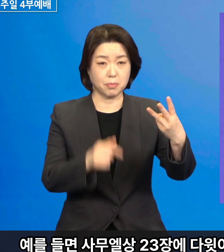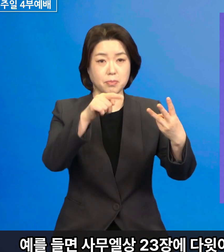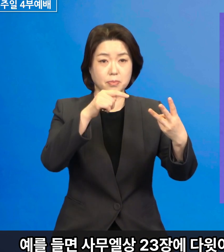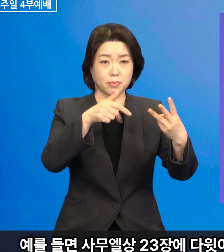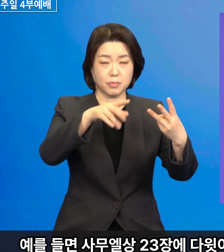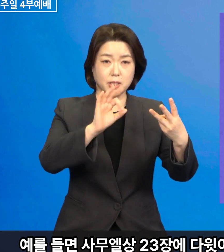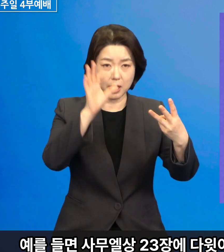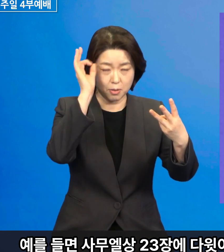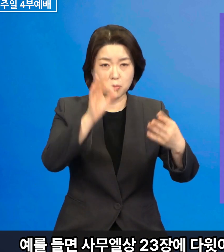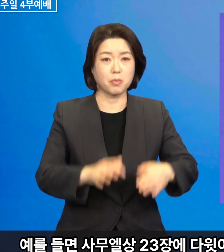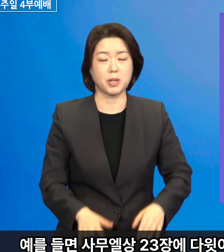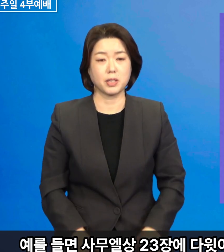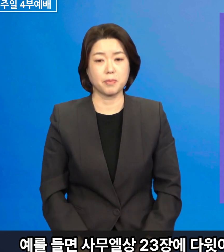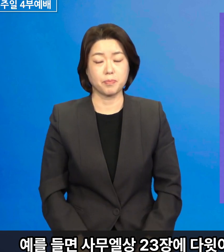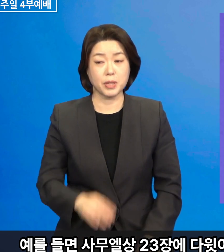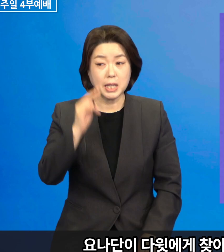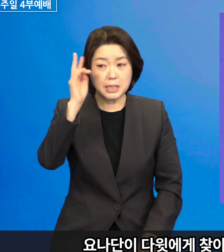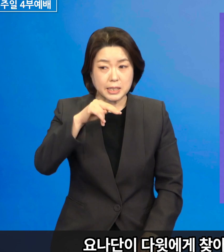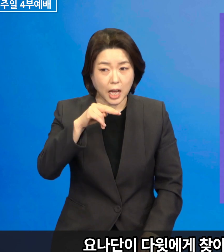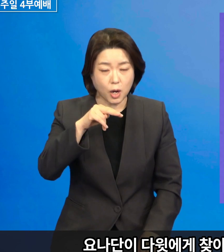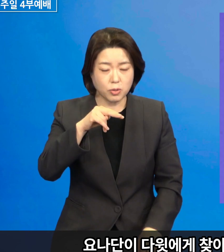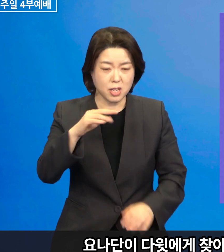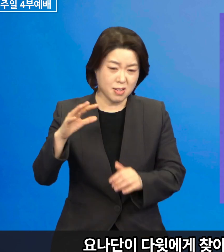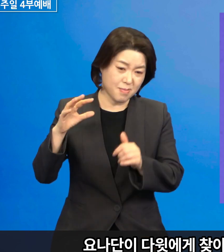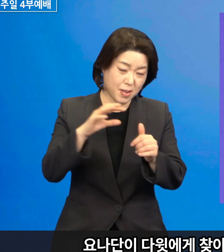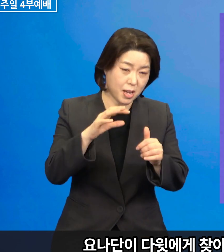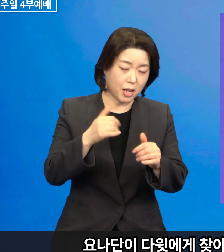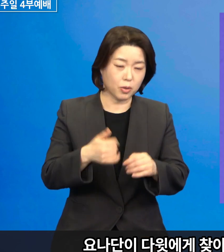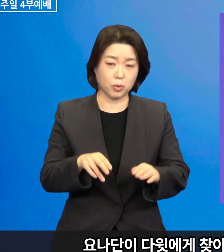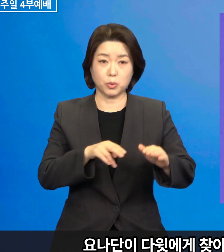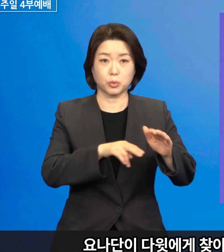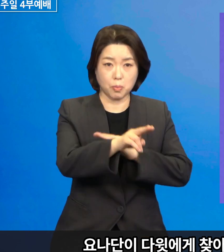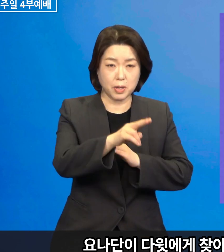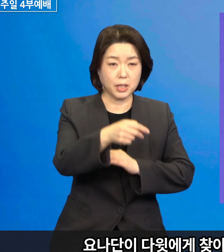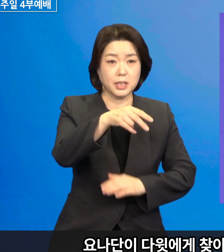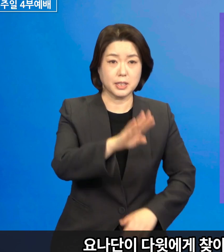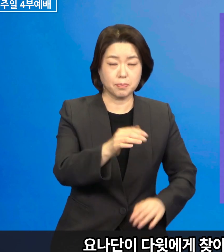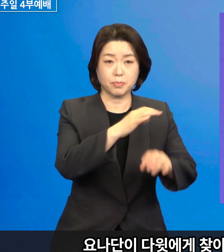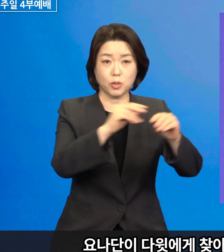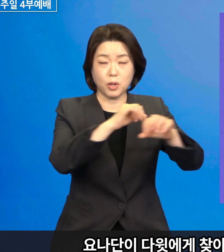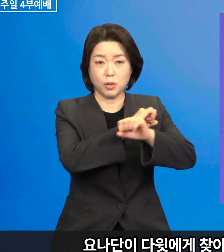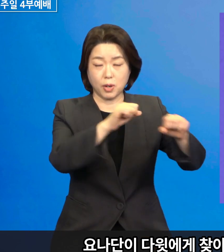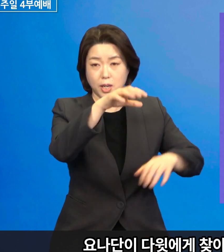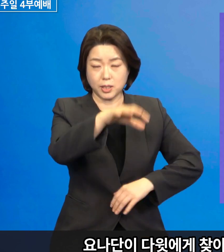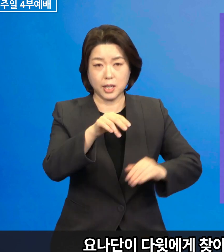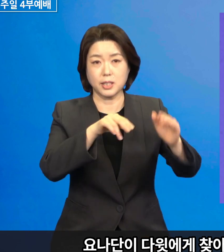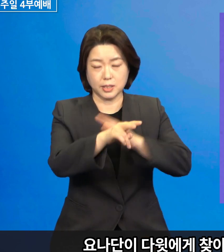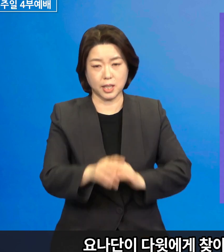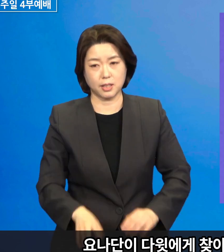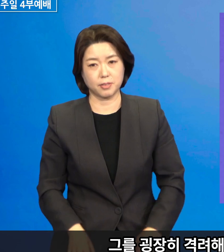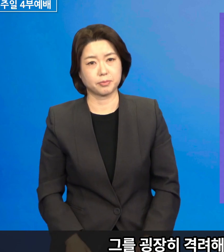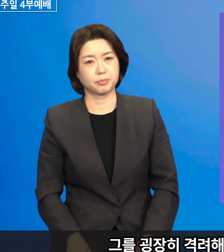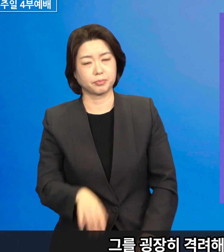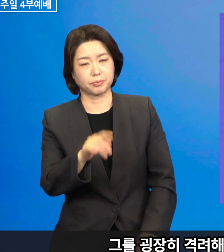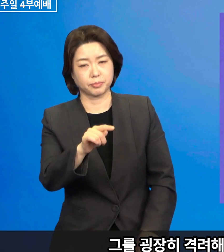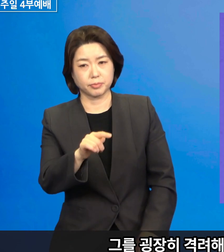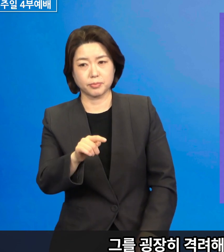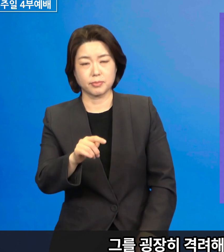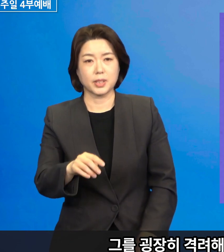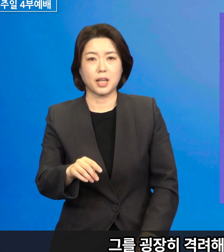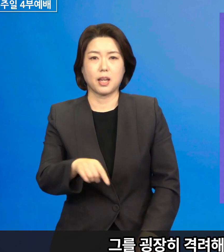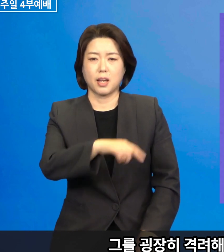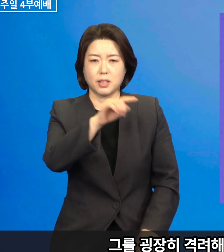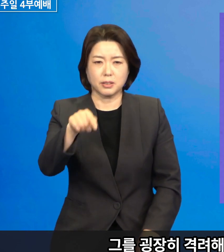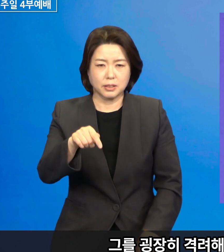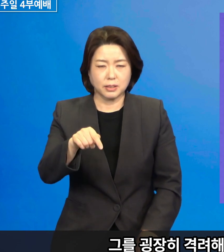사울의 피해 10광야로 도망갔을 때 요나단이 다윗에게 찾아와서 약속을 상기시키면서 그를 굉장히